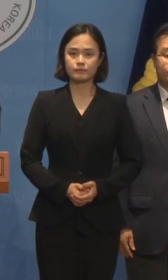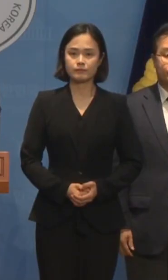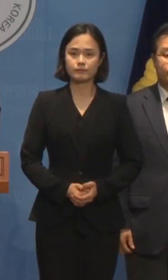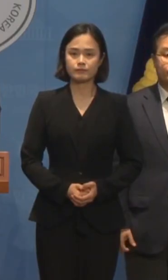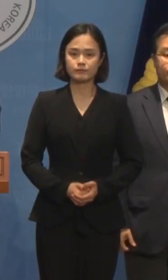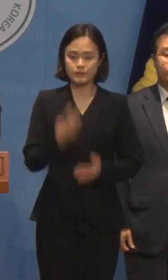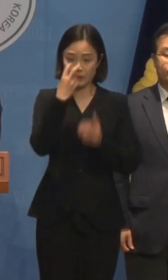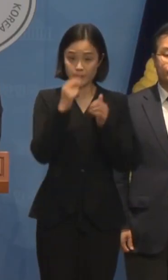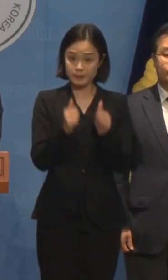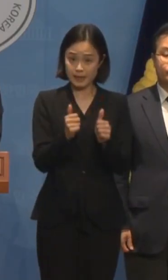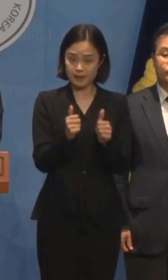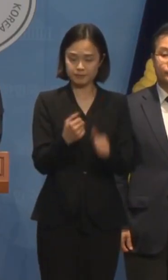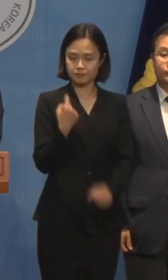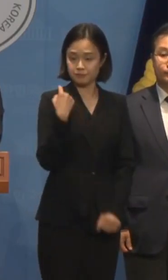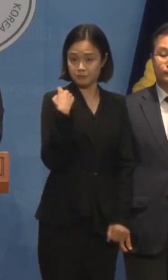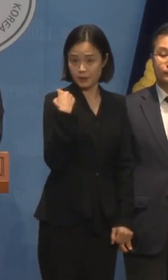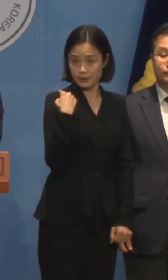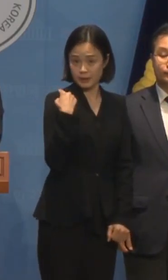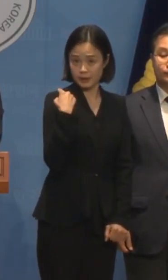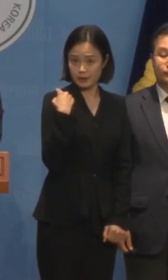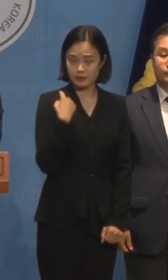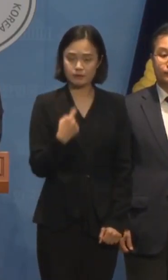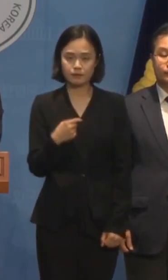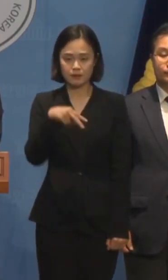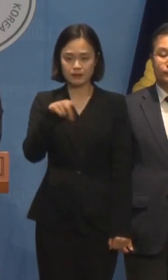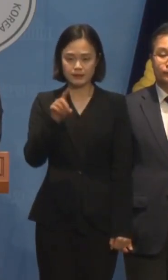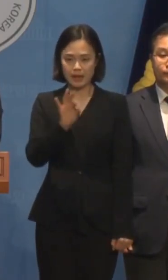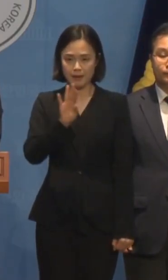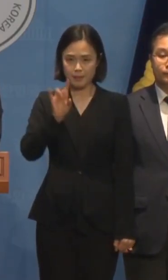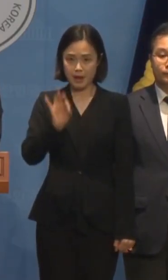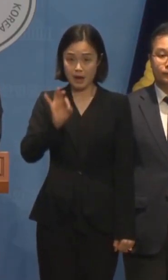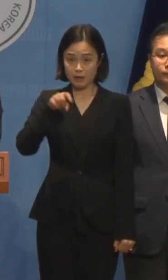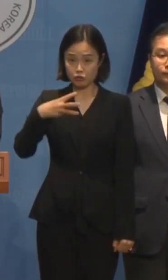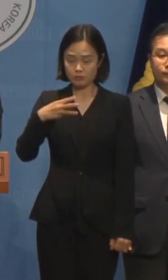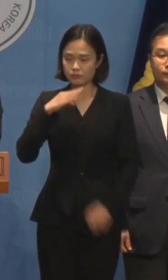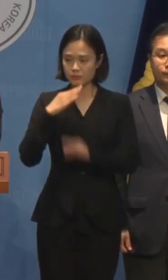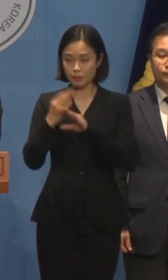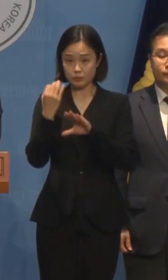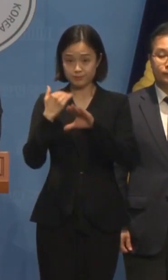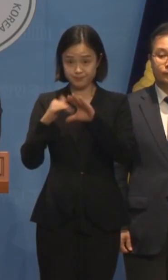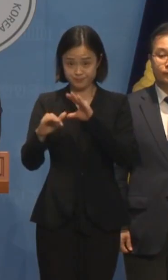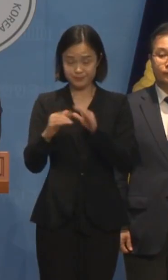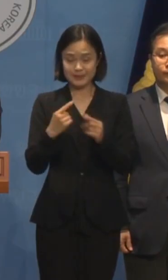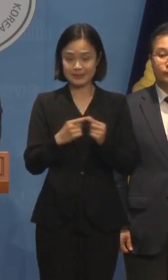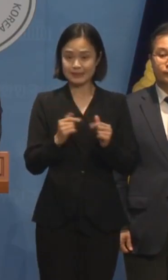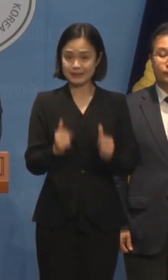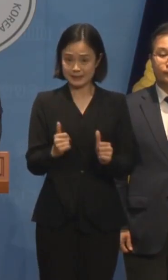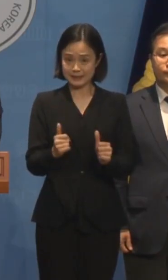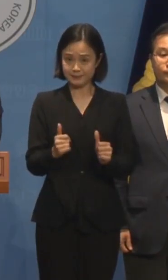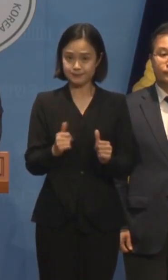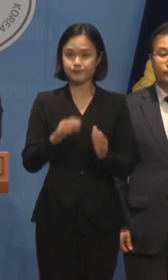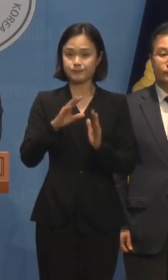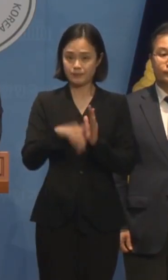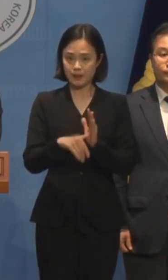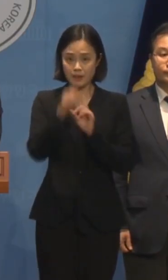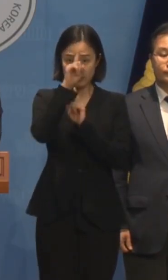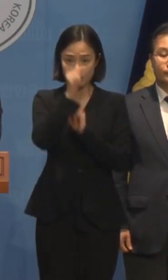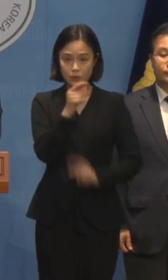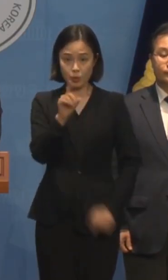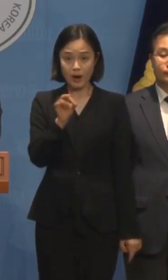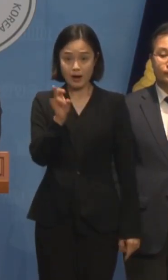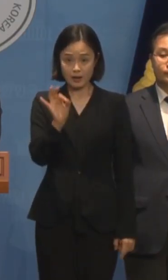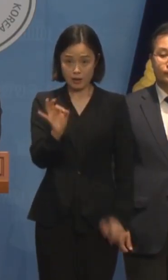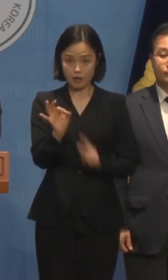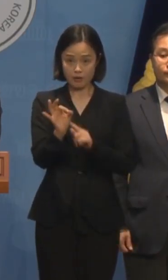검찰이 어제 쌍방울 대북 송금 사건 2심에서 이화영 전 경기도 평화부지사에게